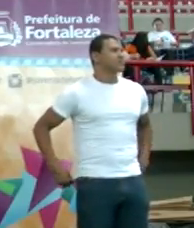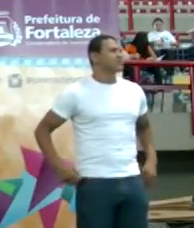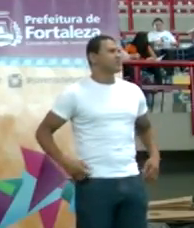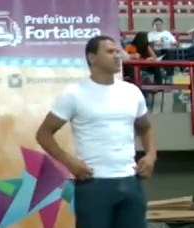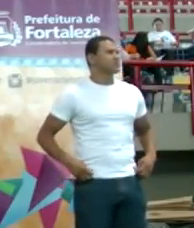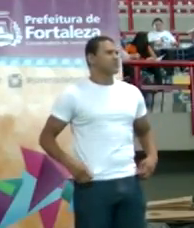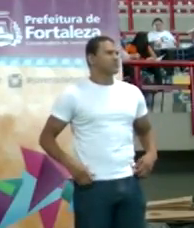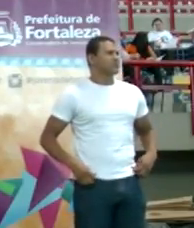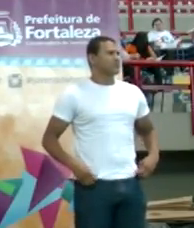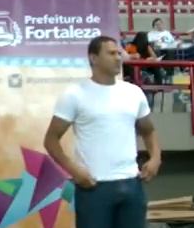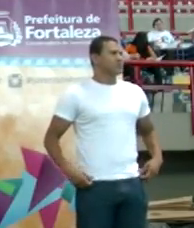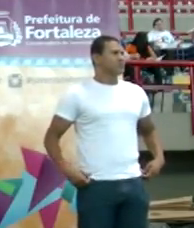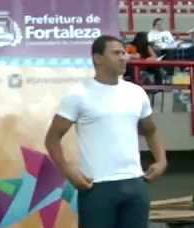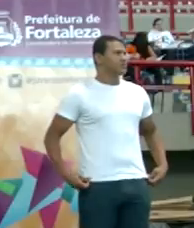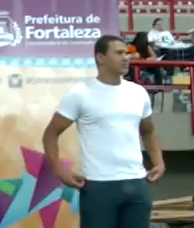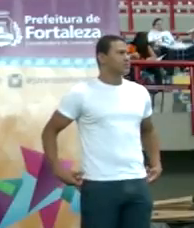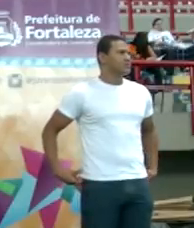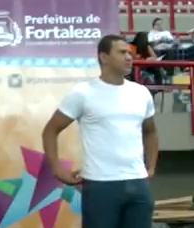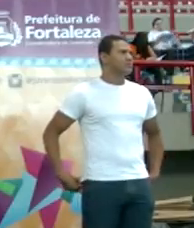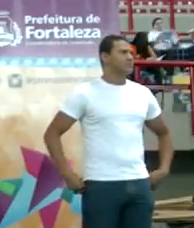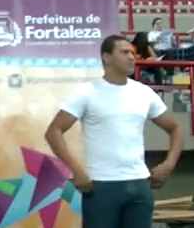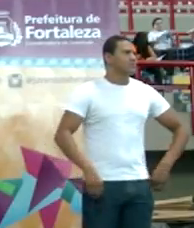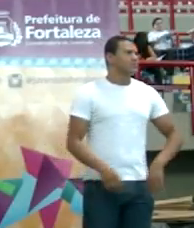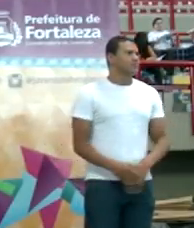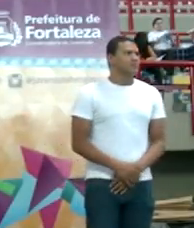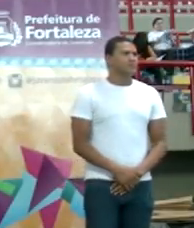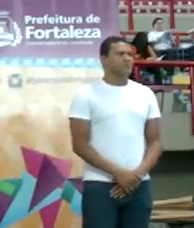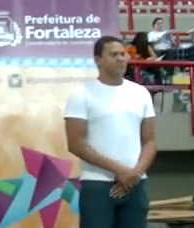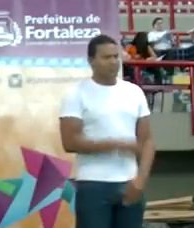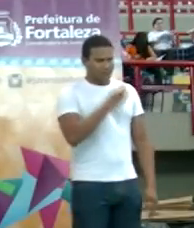Simplificar. Ó, boa.